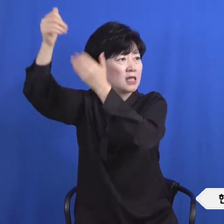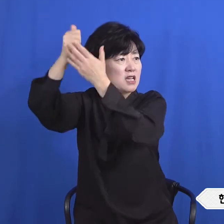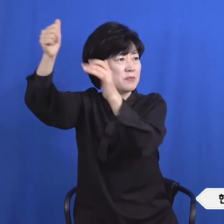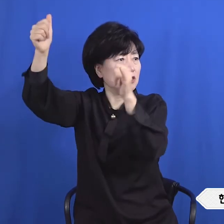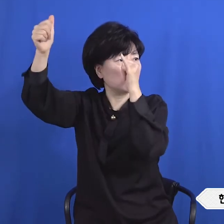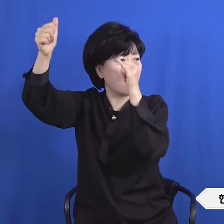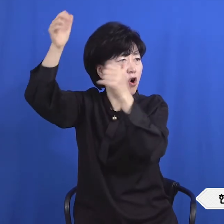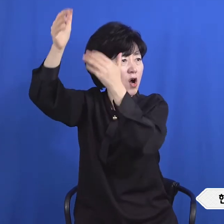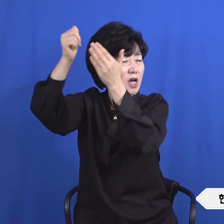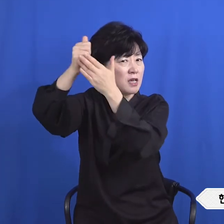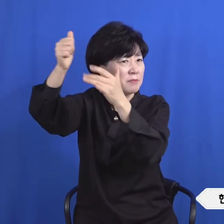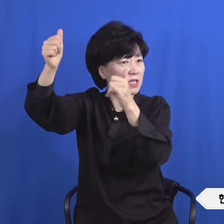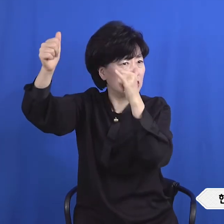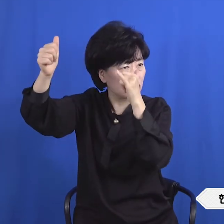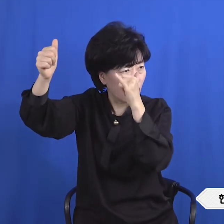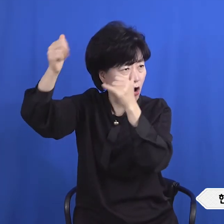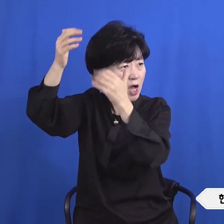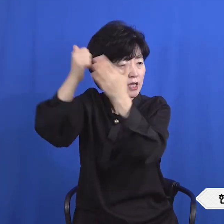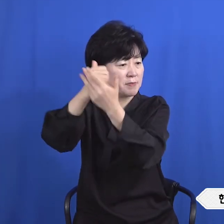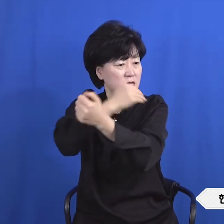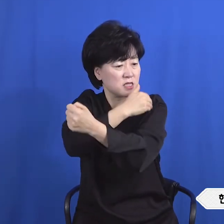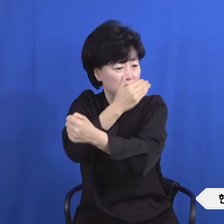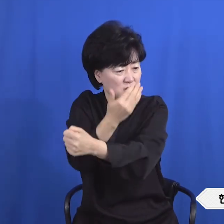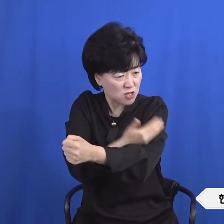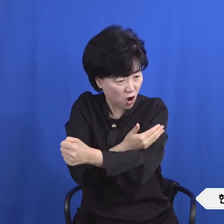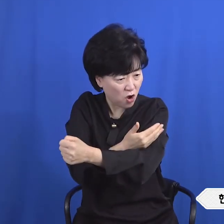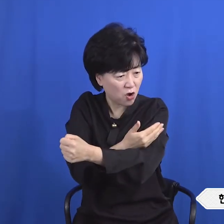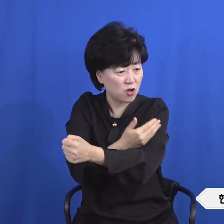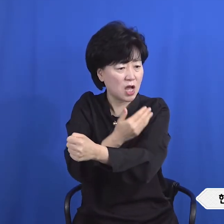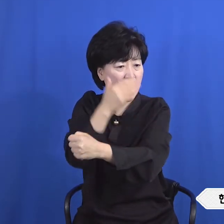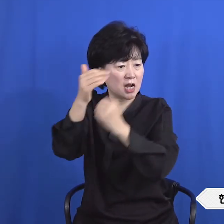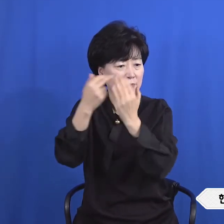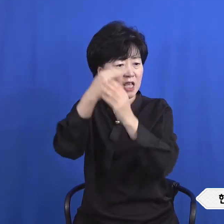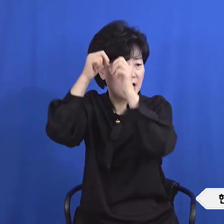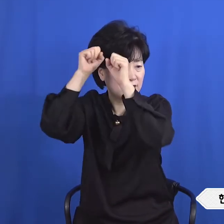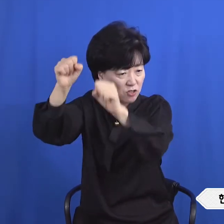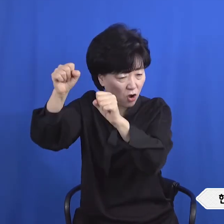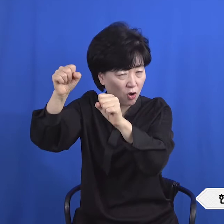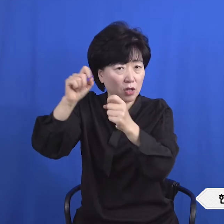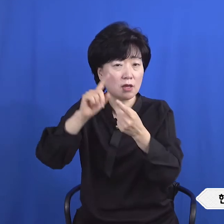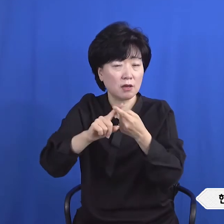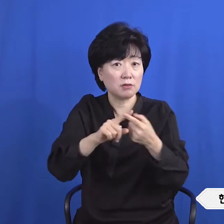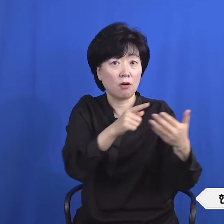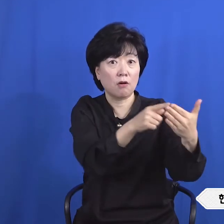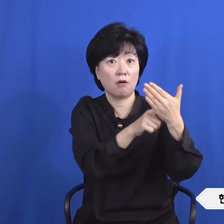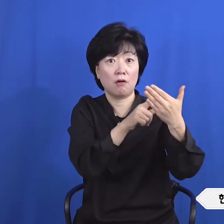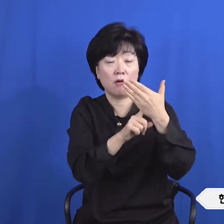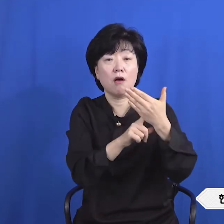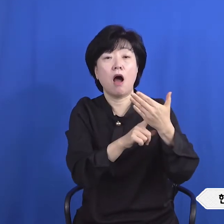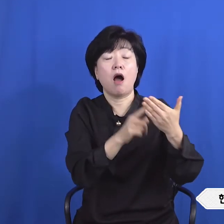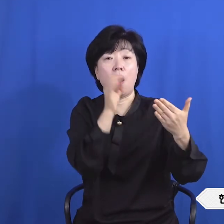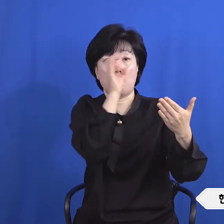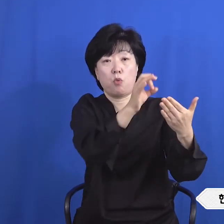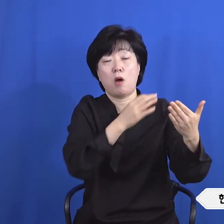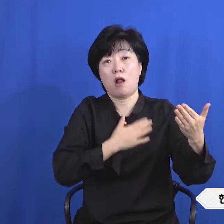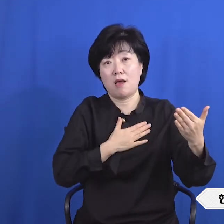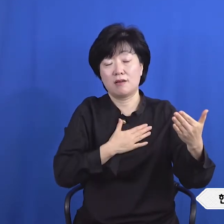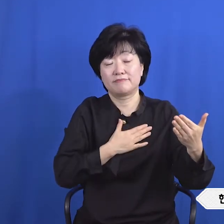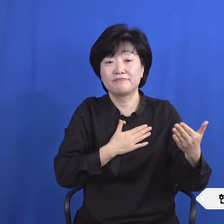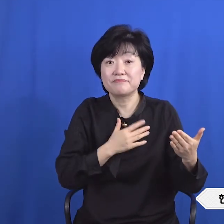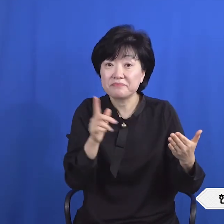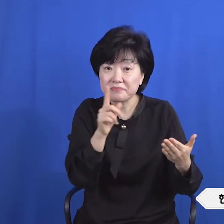통해서 하나님의 존재와 능력을 얼마든지 알 수 있습니다. 여러분,